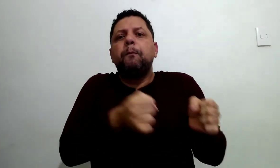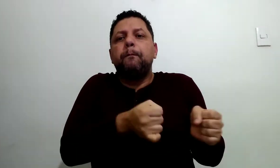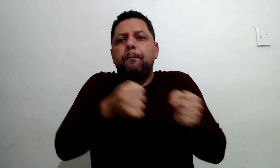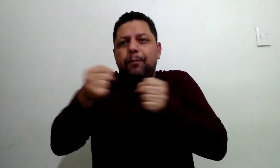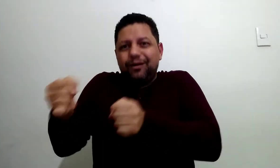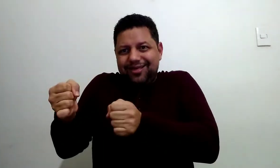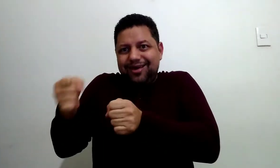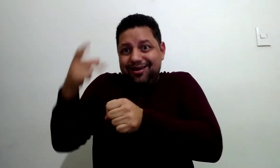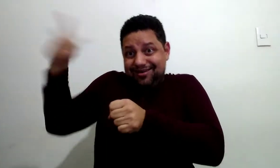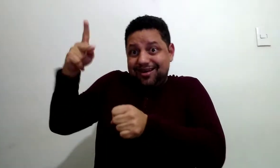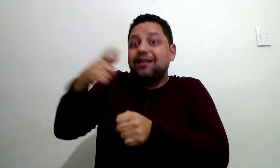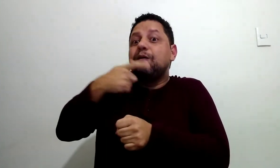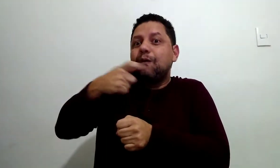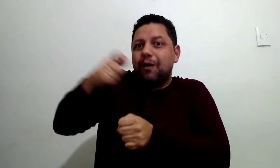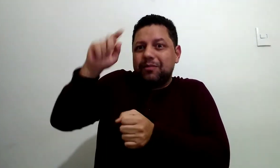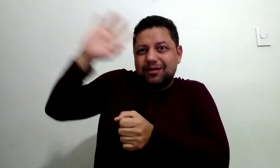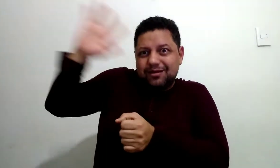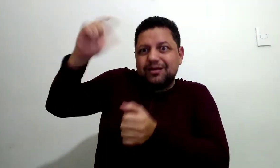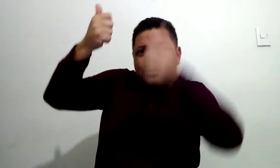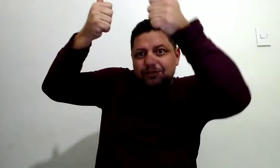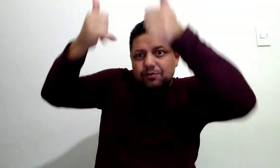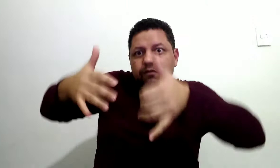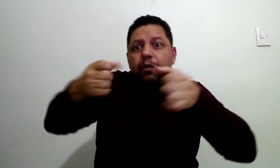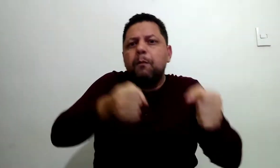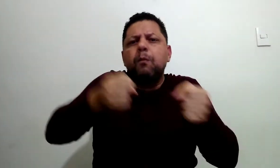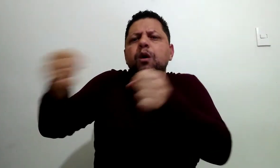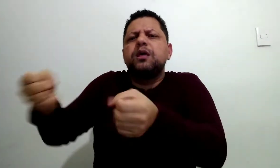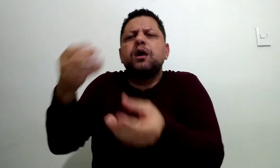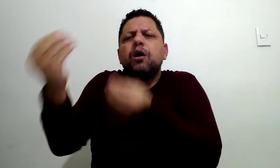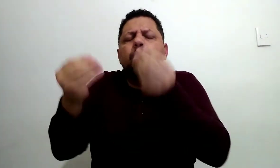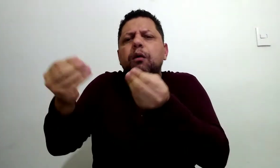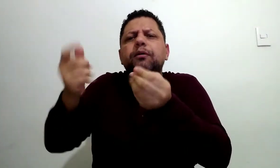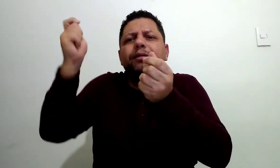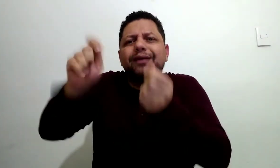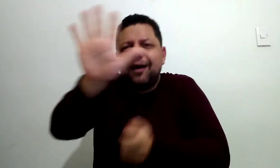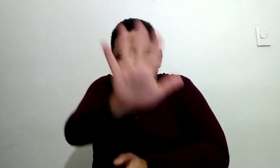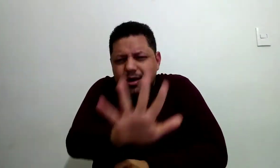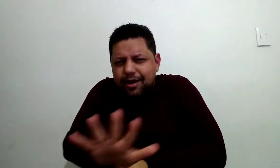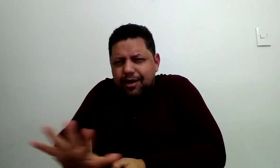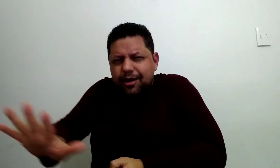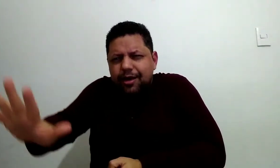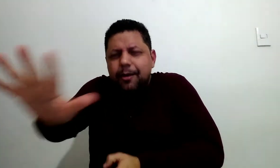No contexto da pandemia, o novo coronavírus, como